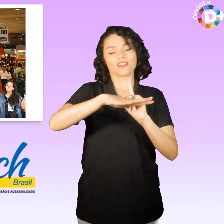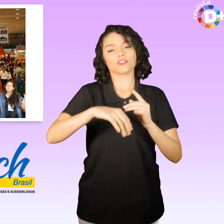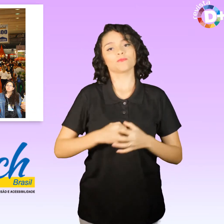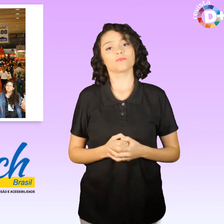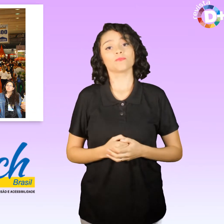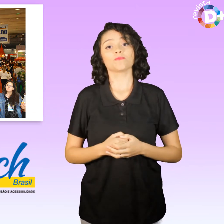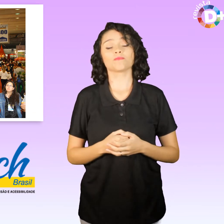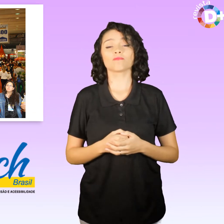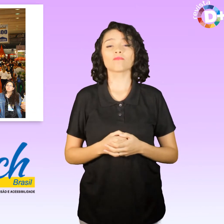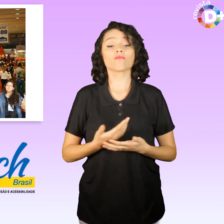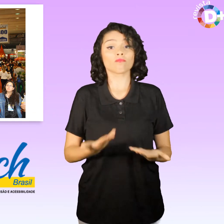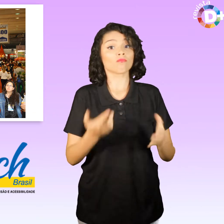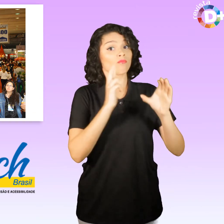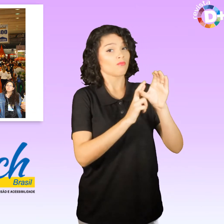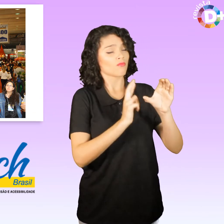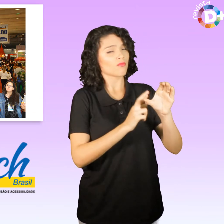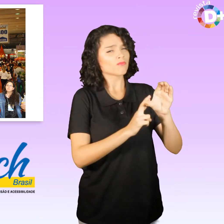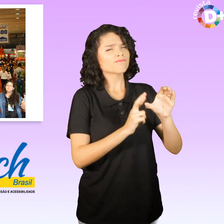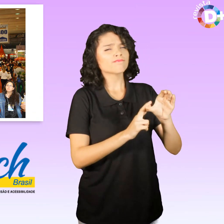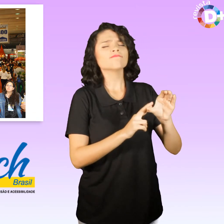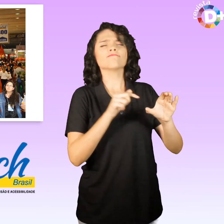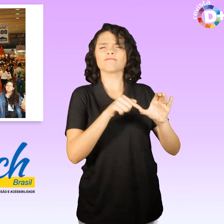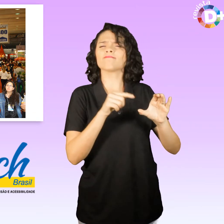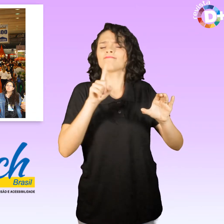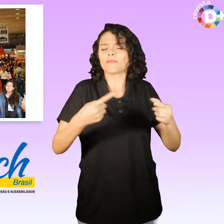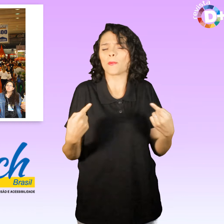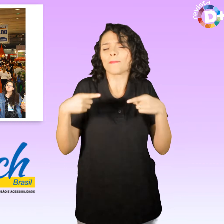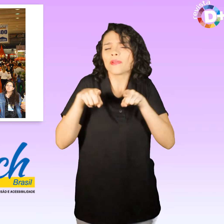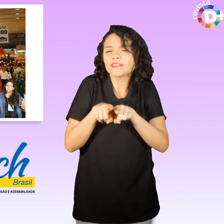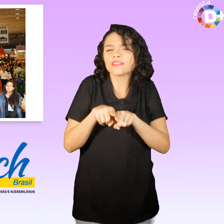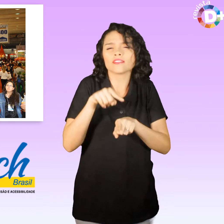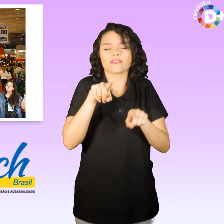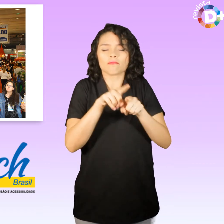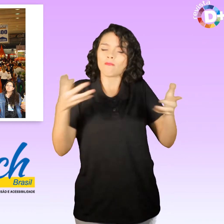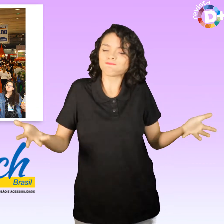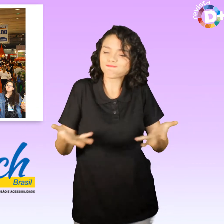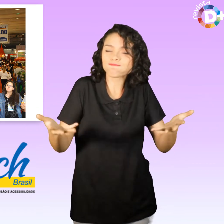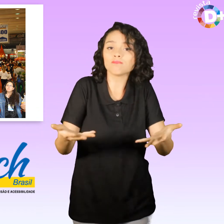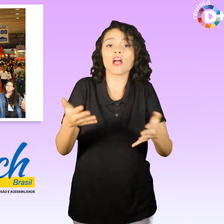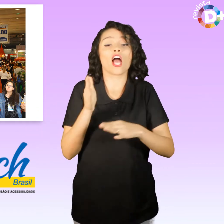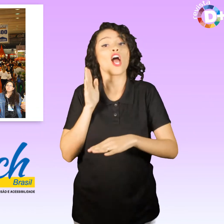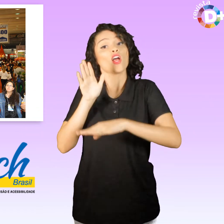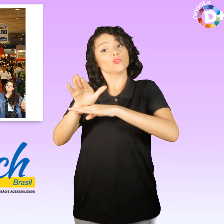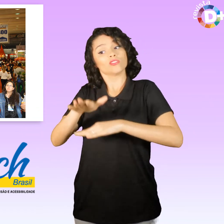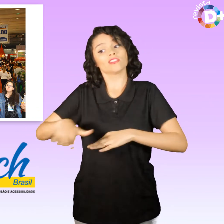Nesse sentido, a Reatec tem sido uma grande parceira e propulsora da nossa evolução.